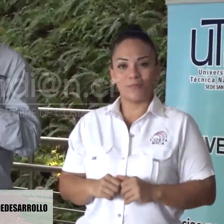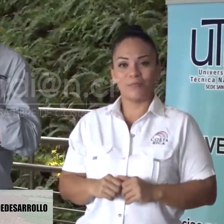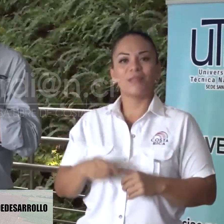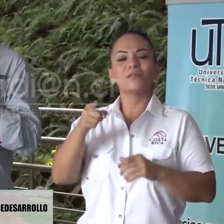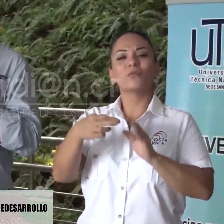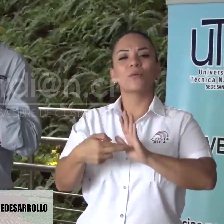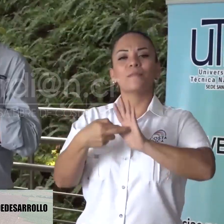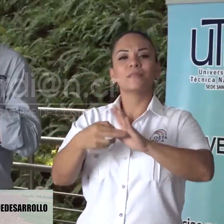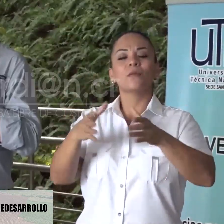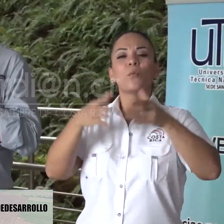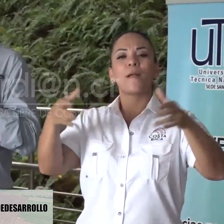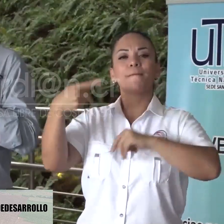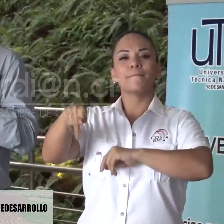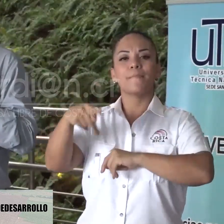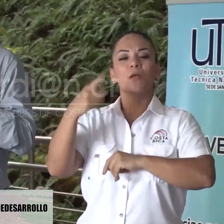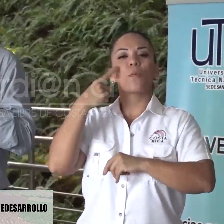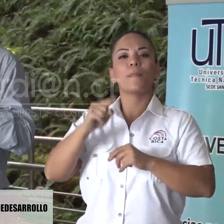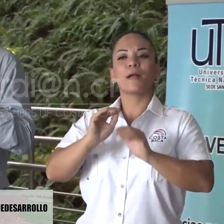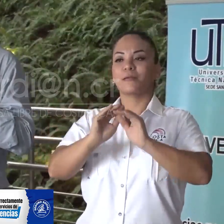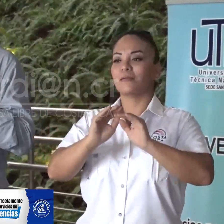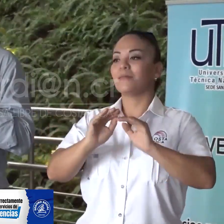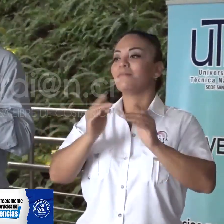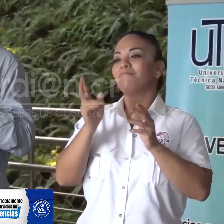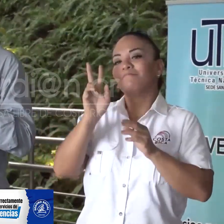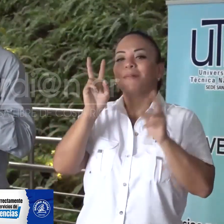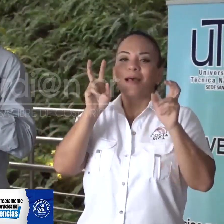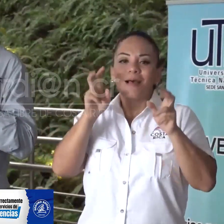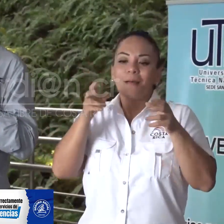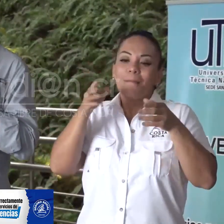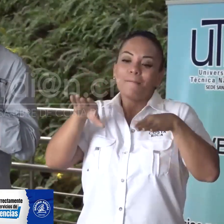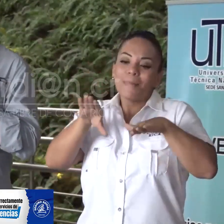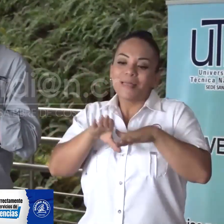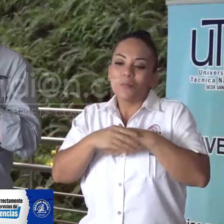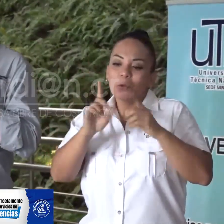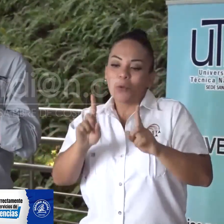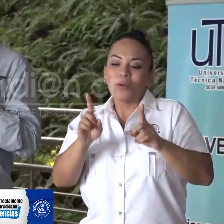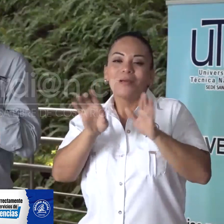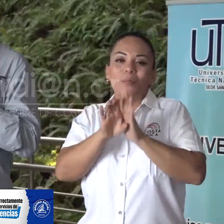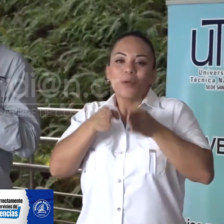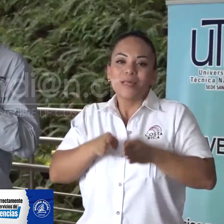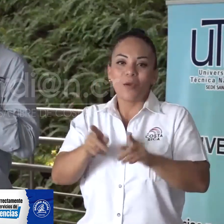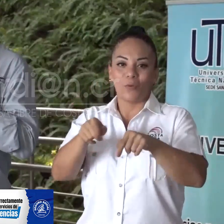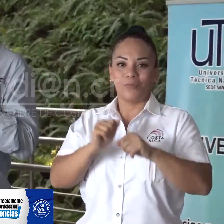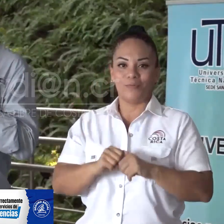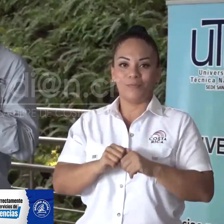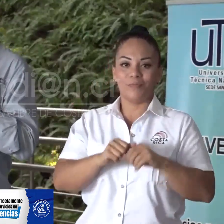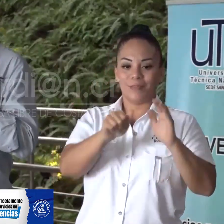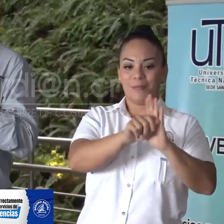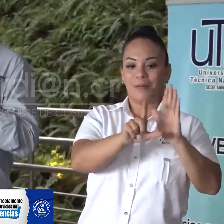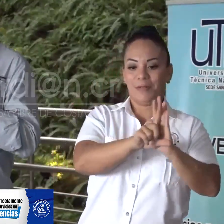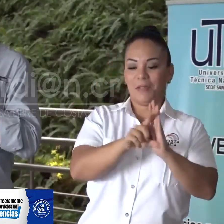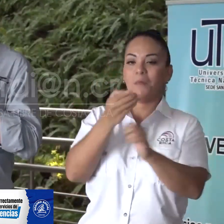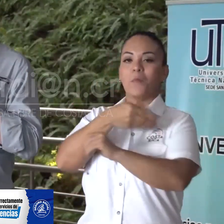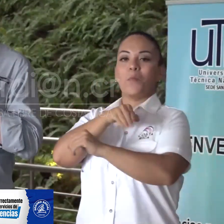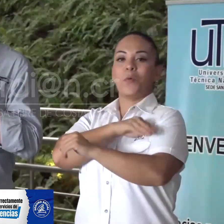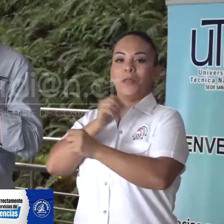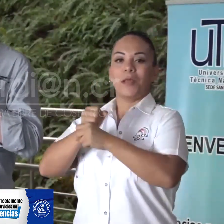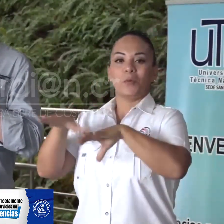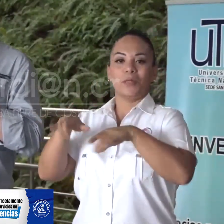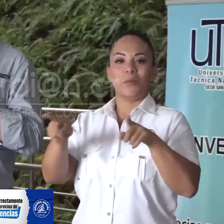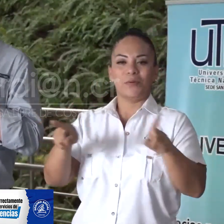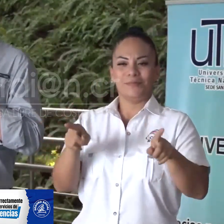que representan un gran peligro para el niño o la niña de esta relación Asamblea Legislativa Ejecutiva. Nada